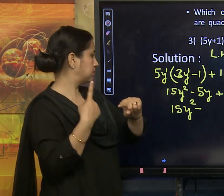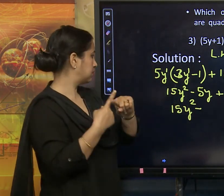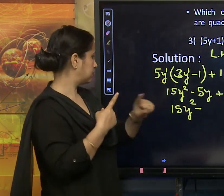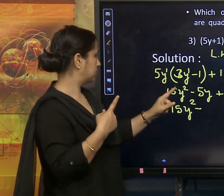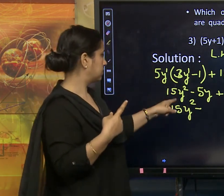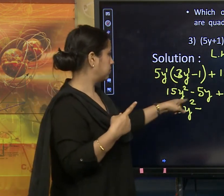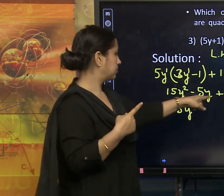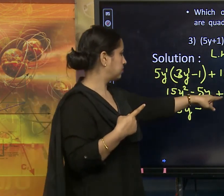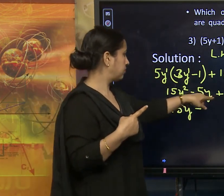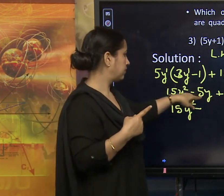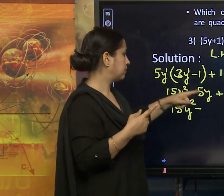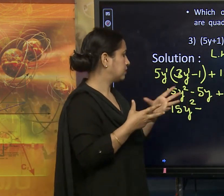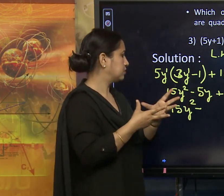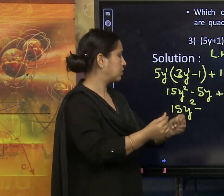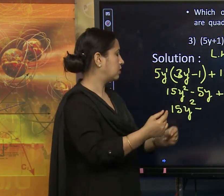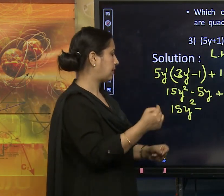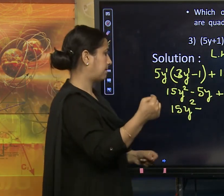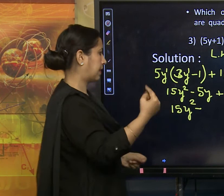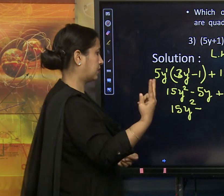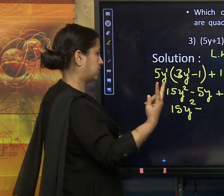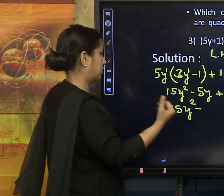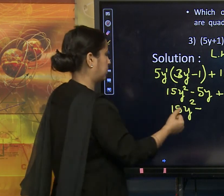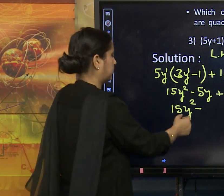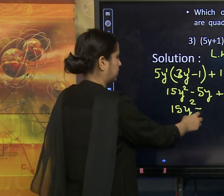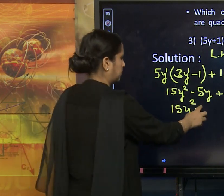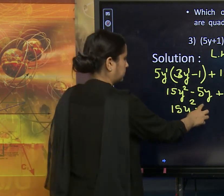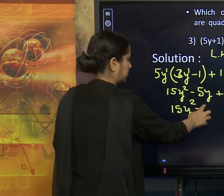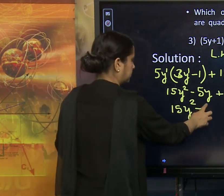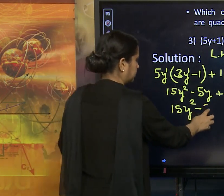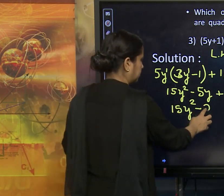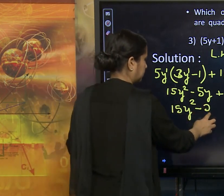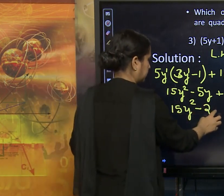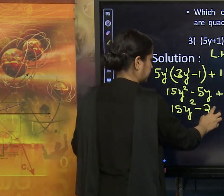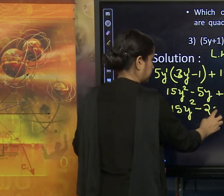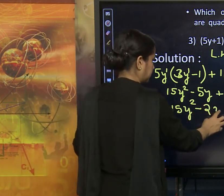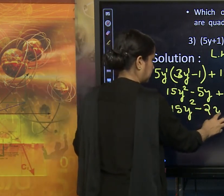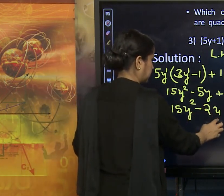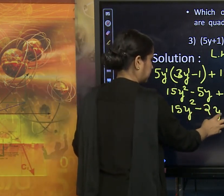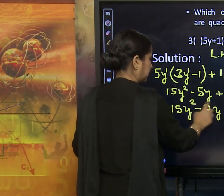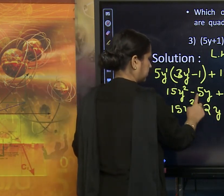अब यहाँ पे -5y + 3y से हल करेंगे तो ये हो गया